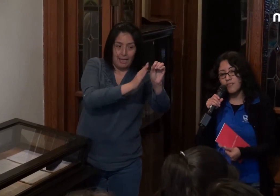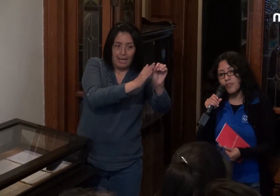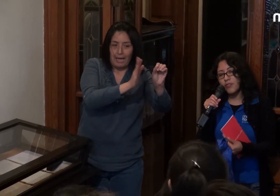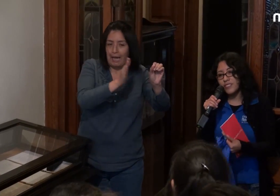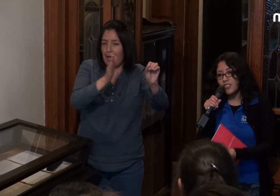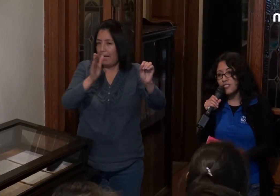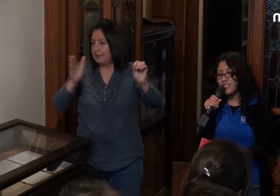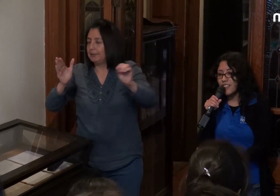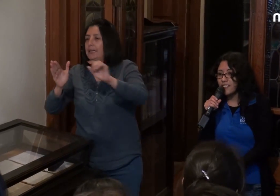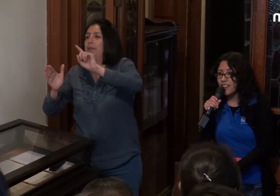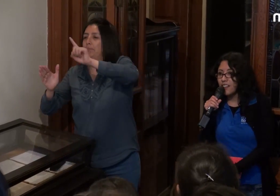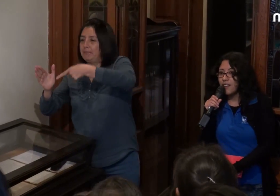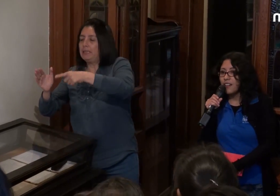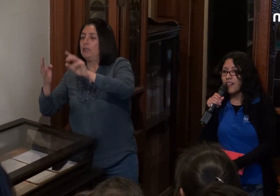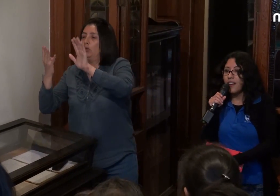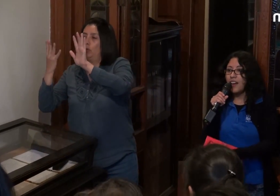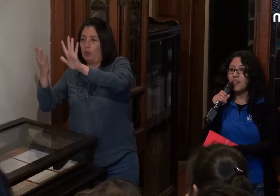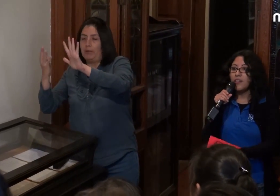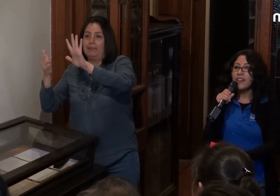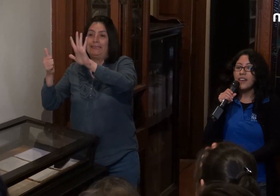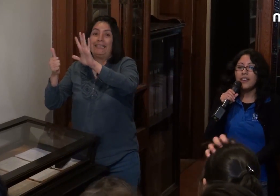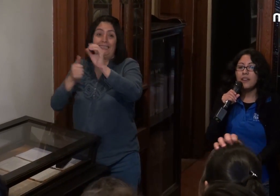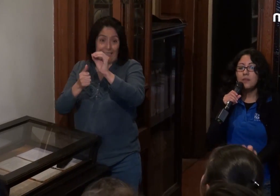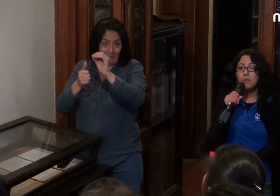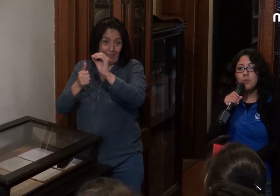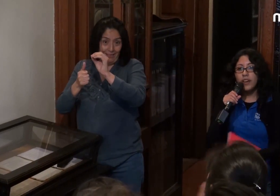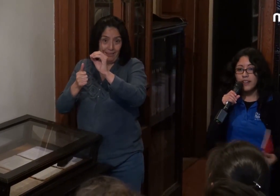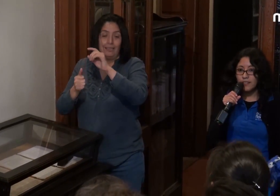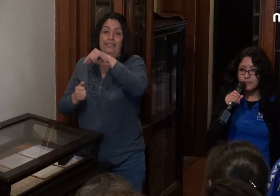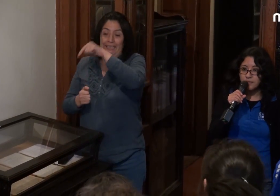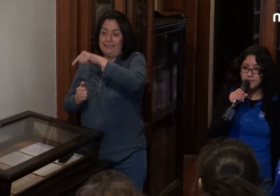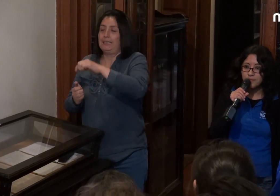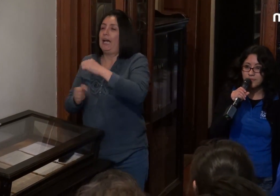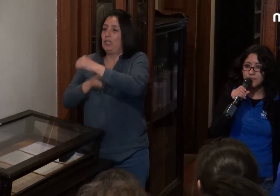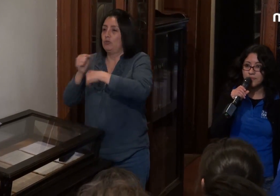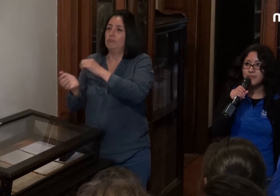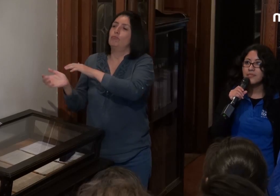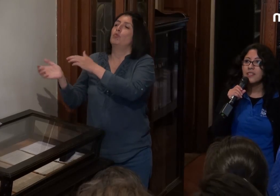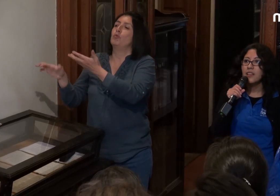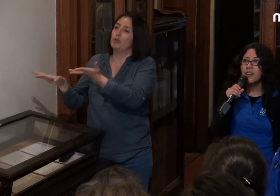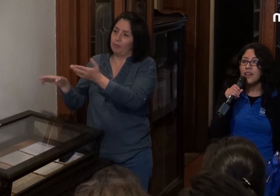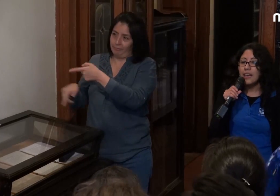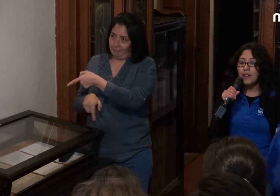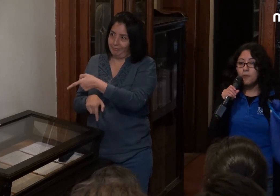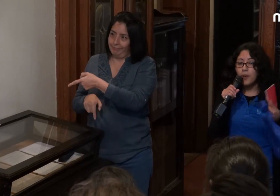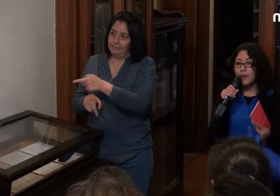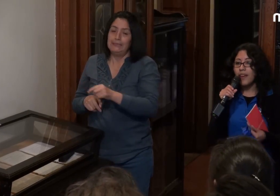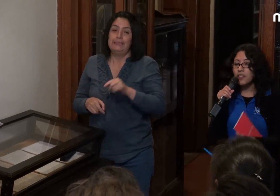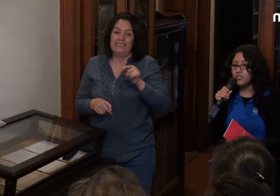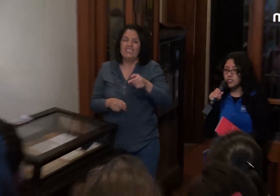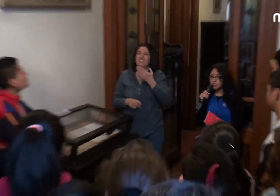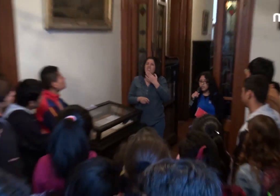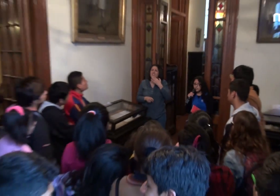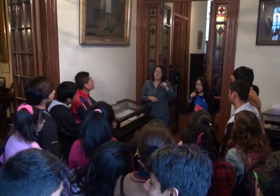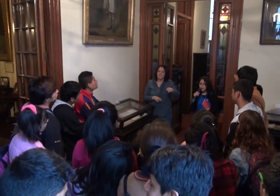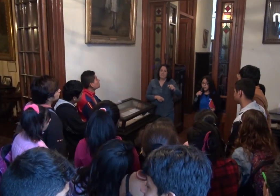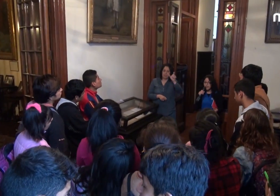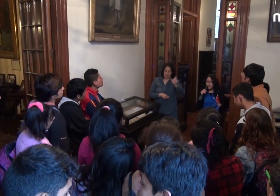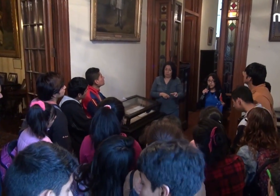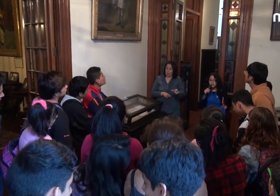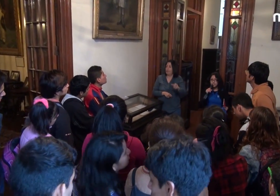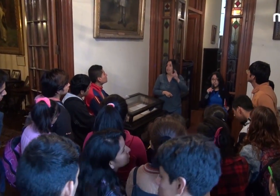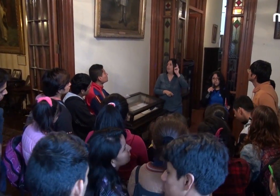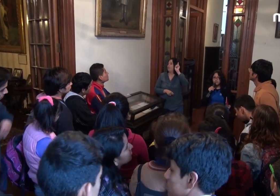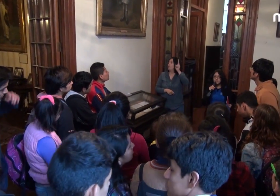1900 1960 año en que él muere él fue maestro de